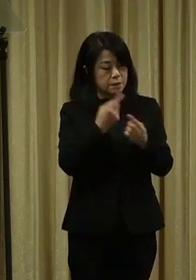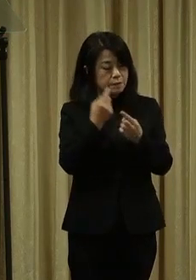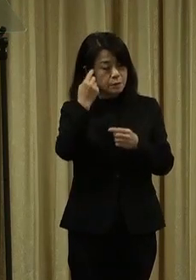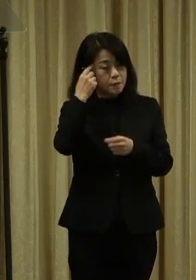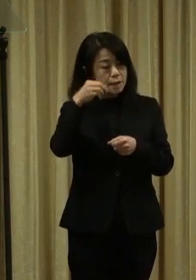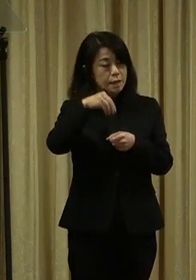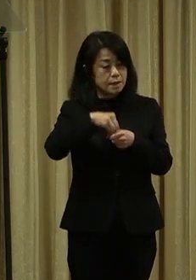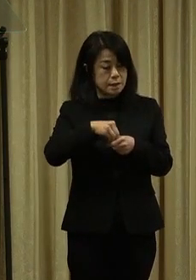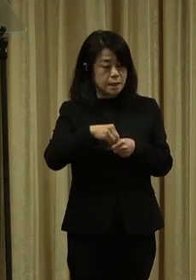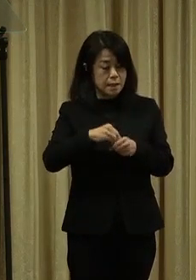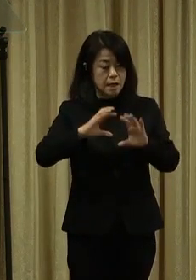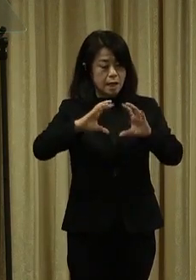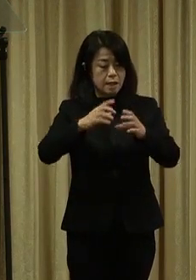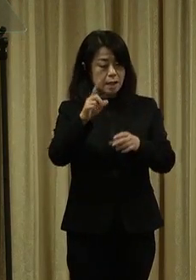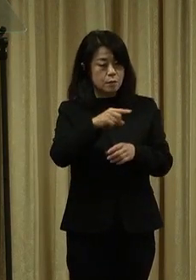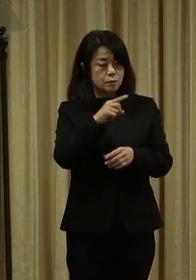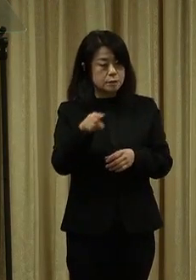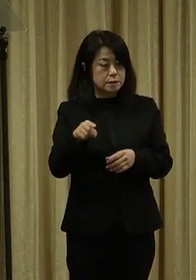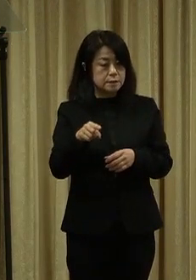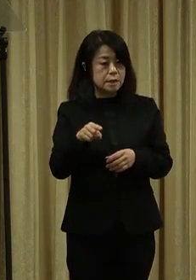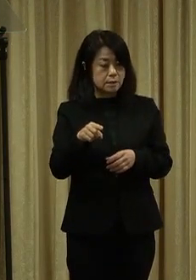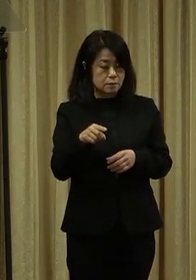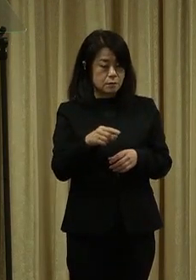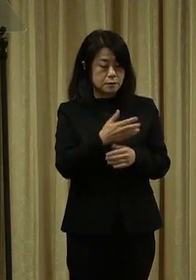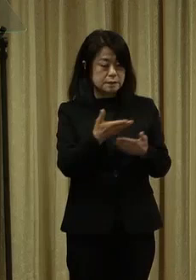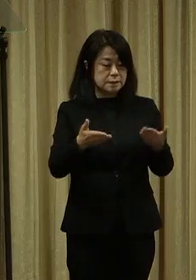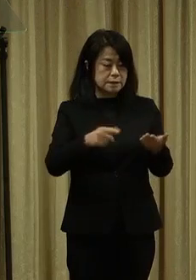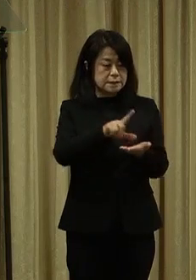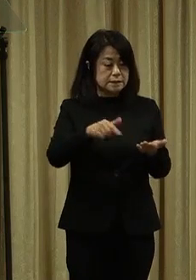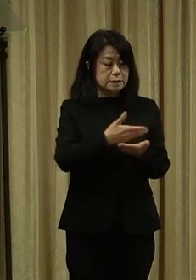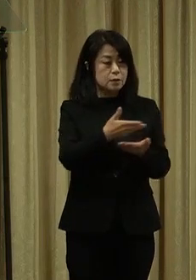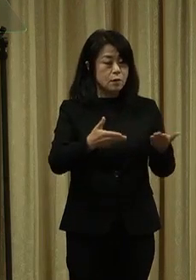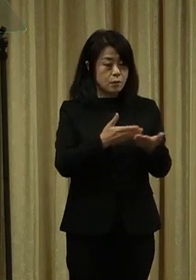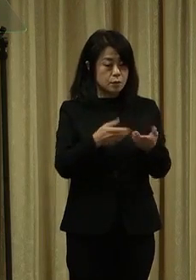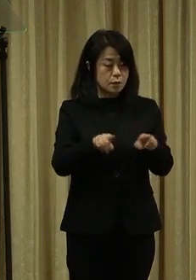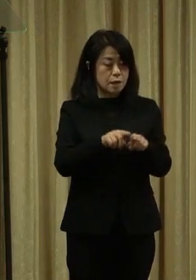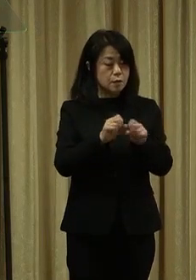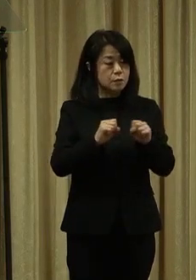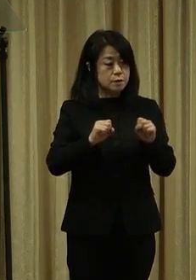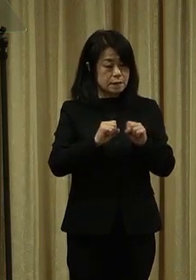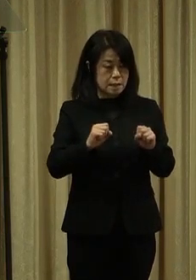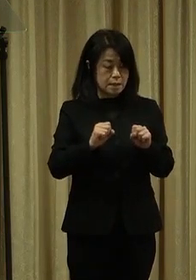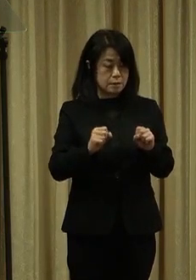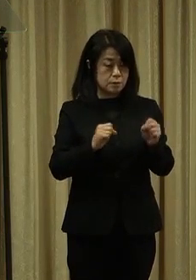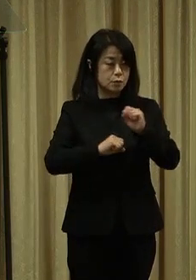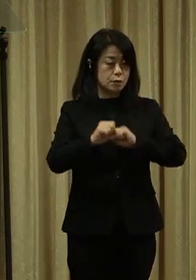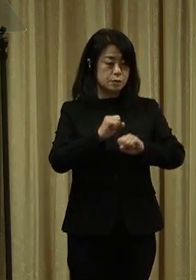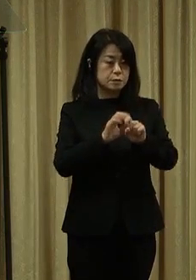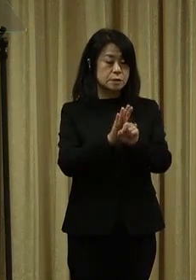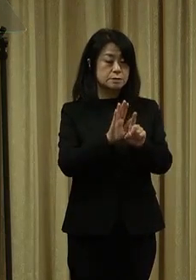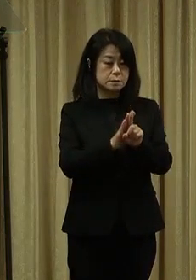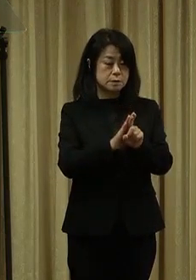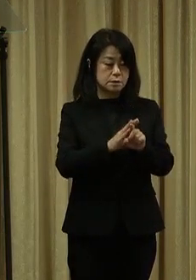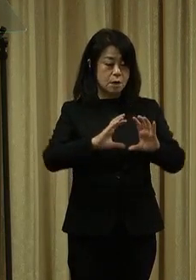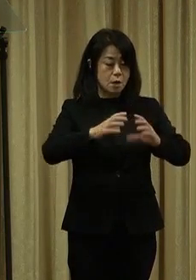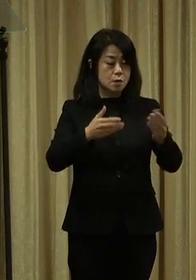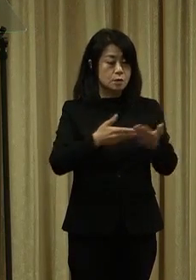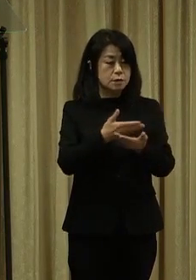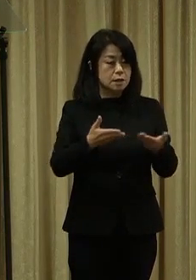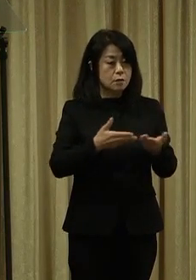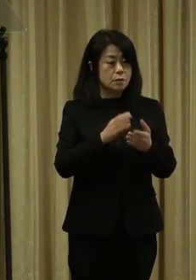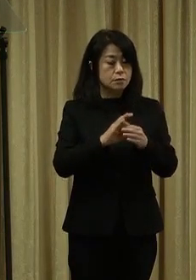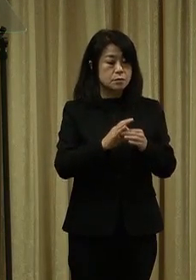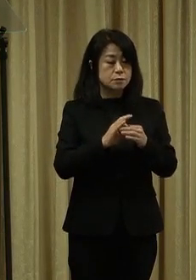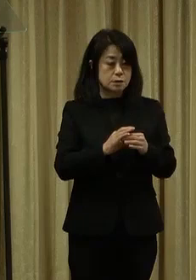業等による外国人材の地域交流や共生の取り組みを促進してまいります。また国際交流